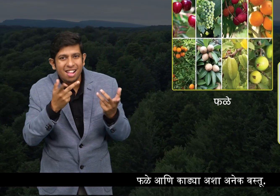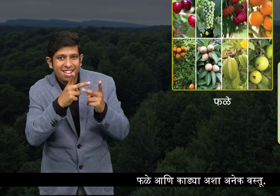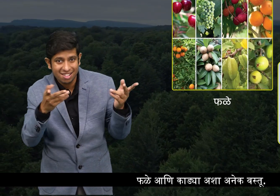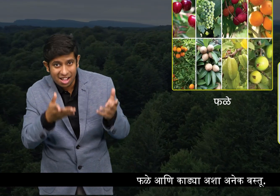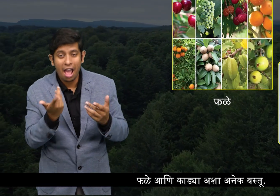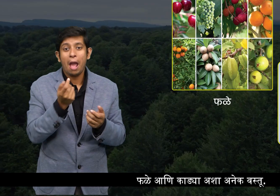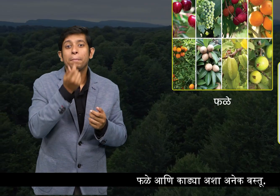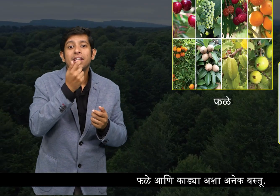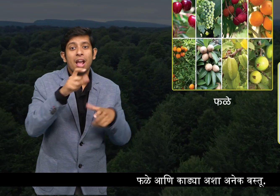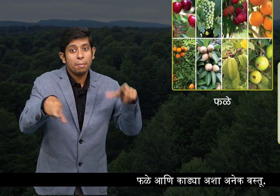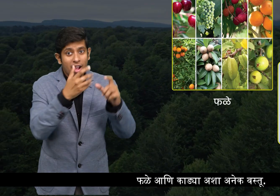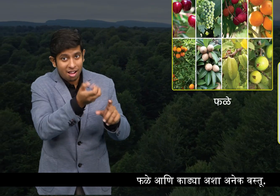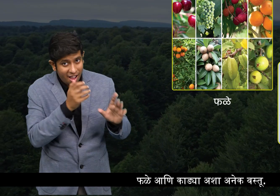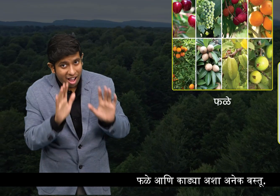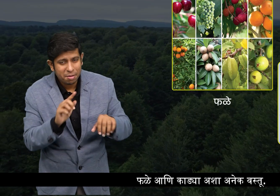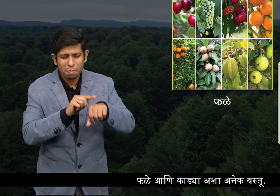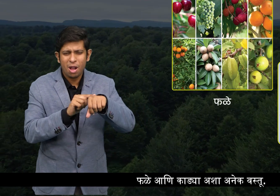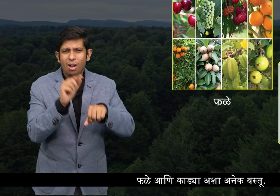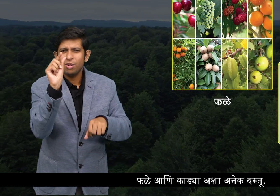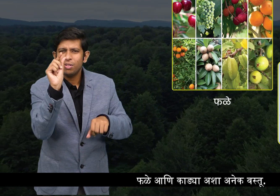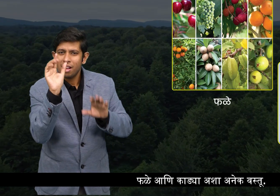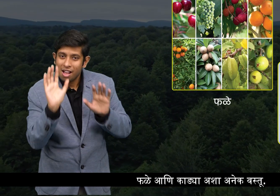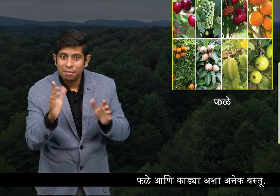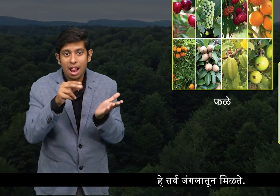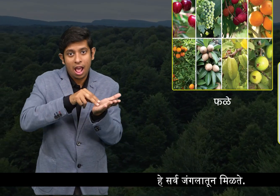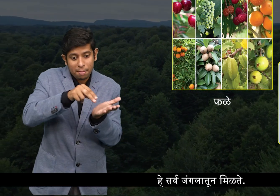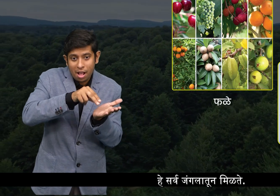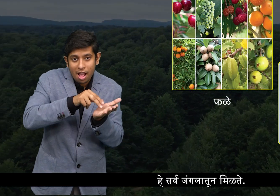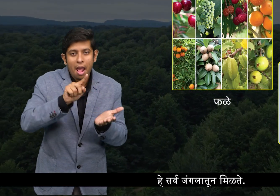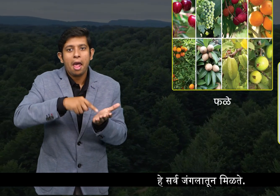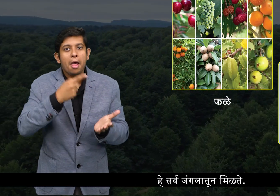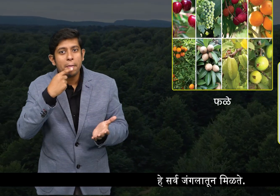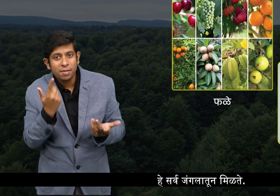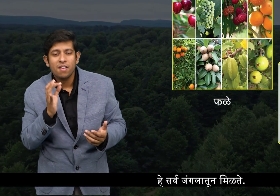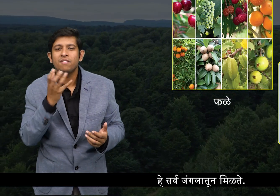फळे आणि काड्या अशा अनेक वस्तू हे सर्व जंगलातूनच मिळते.